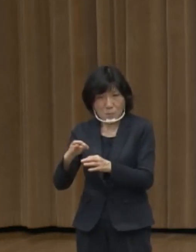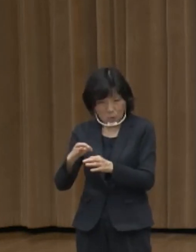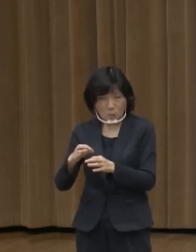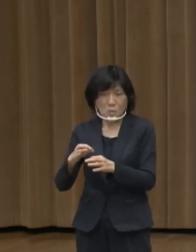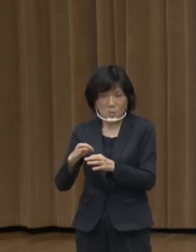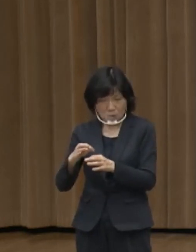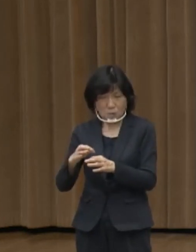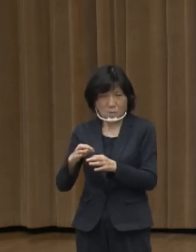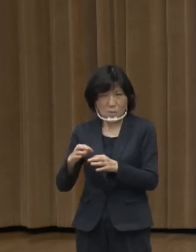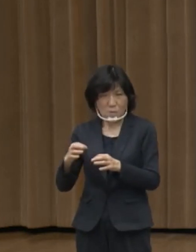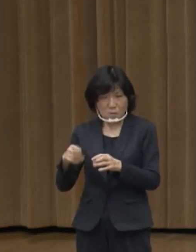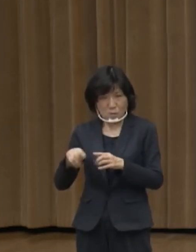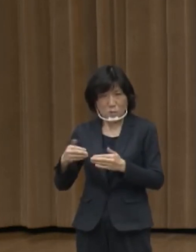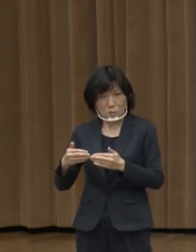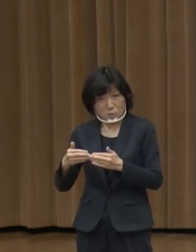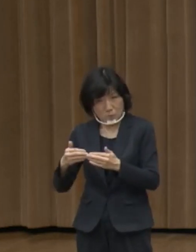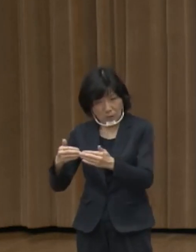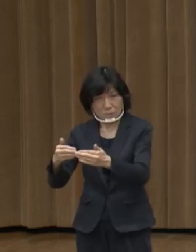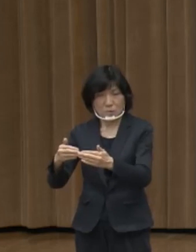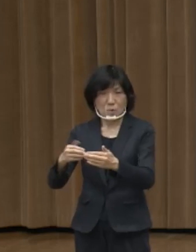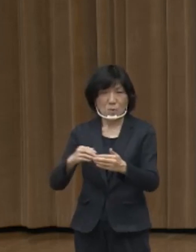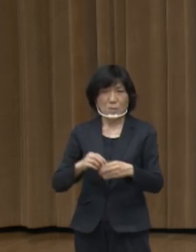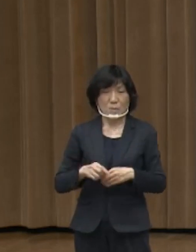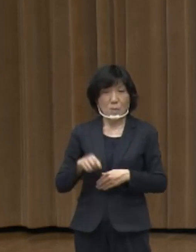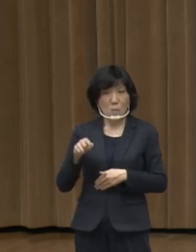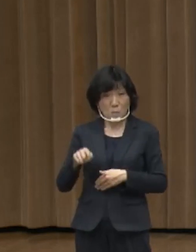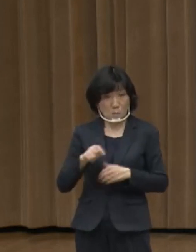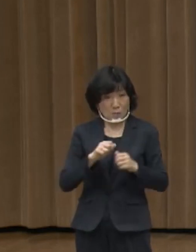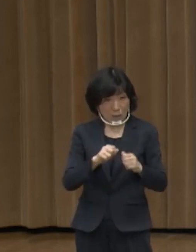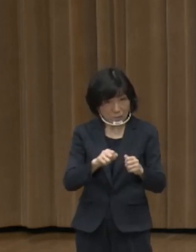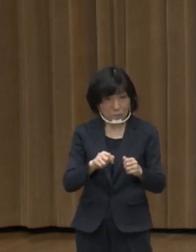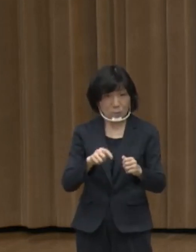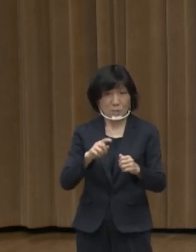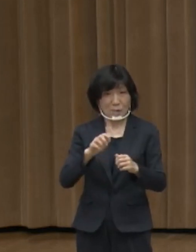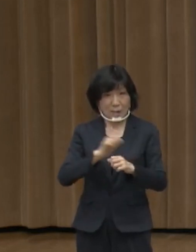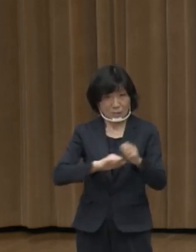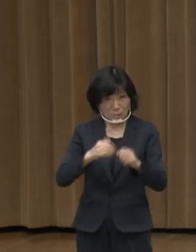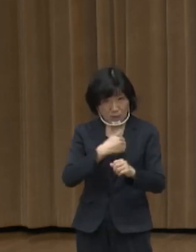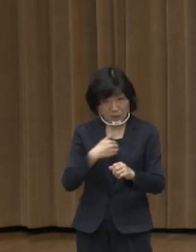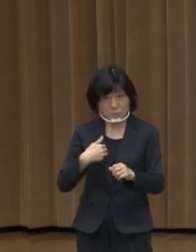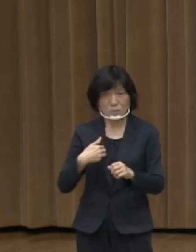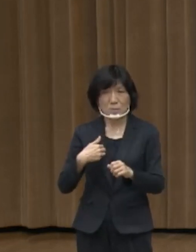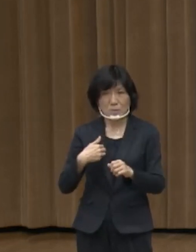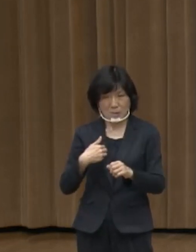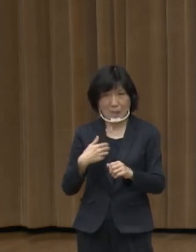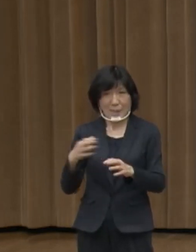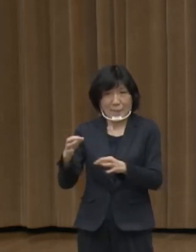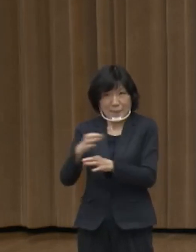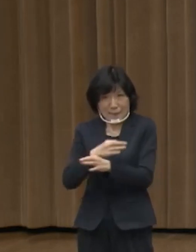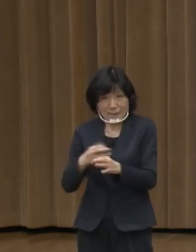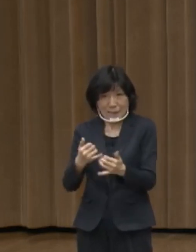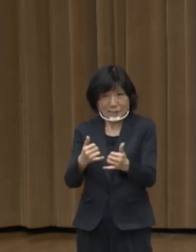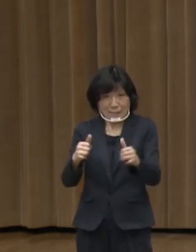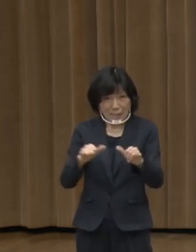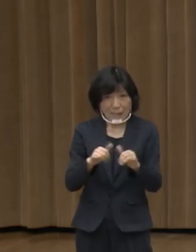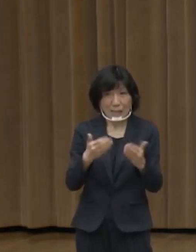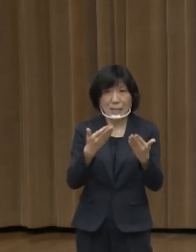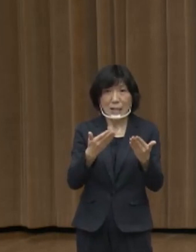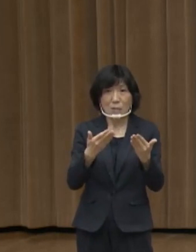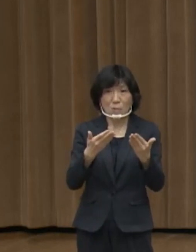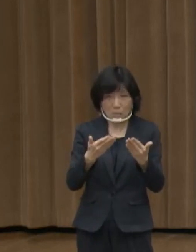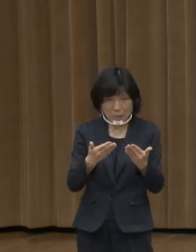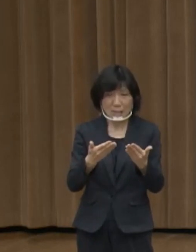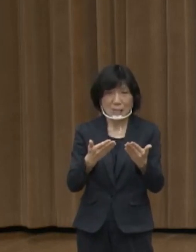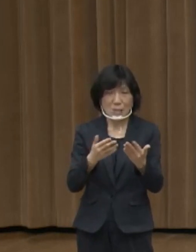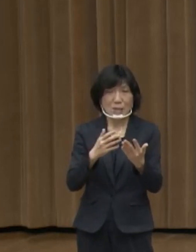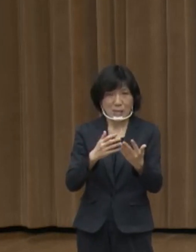に抑えながら、これを行えばこういった活動ができるといったことを経済や社会や学校、こういったところ